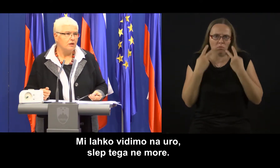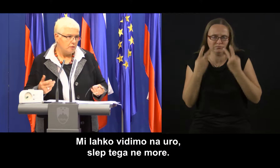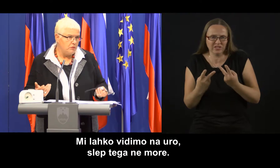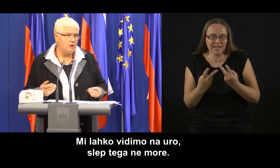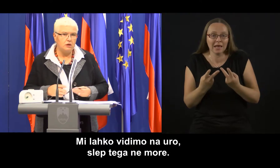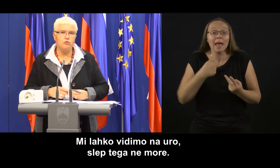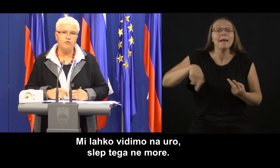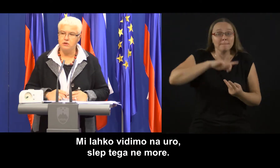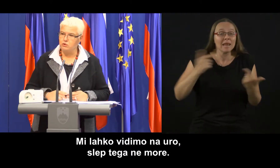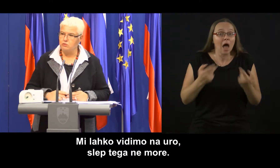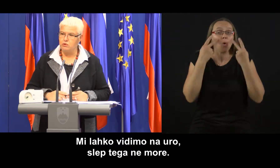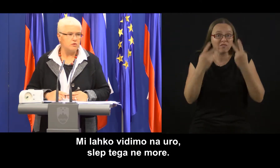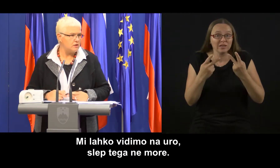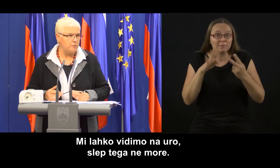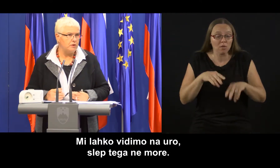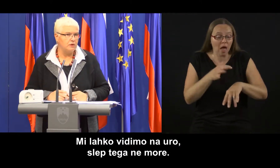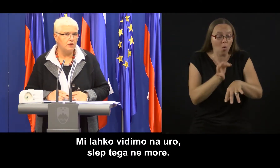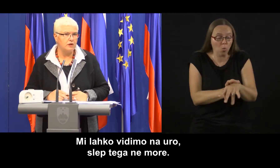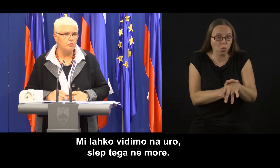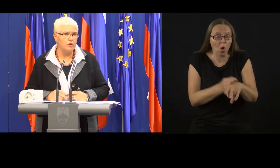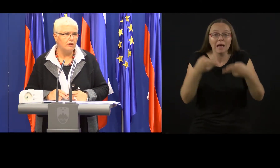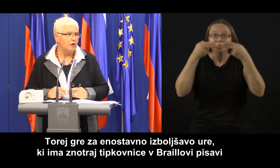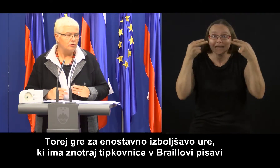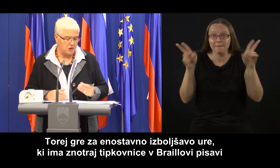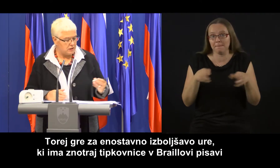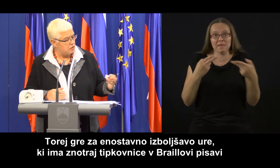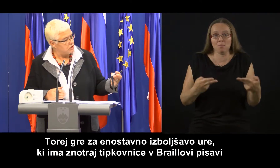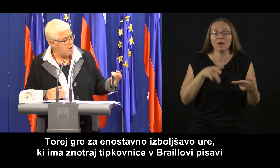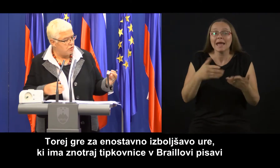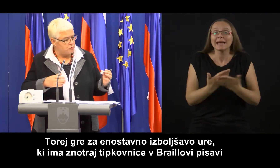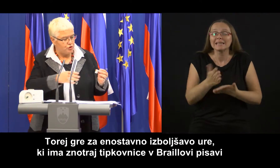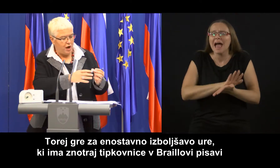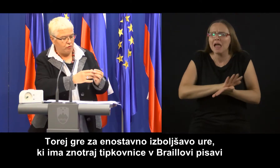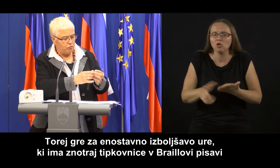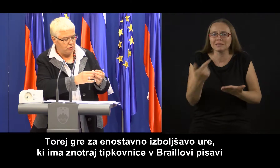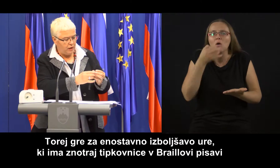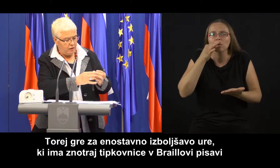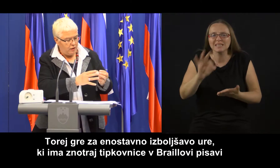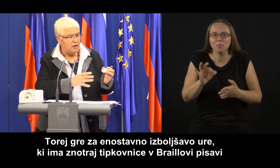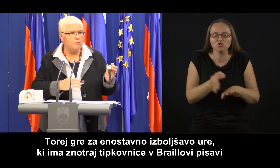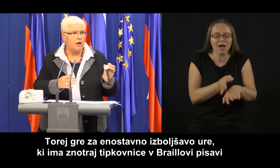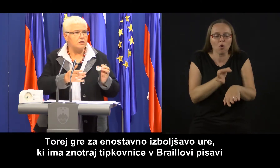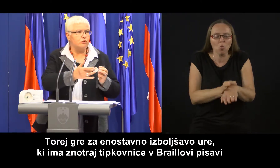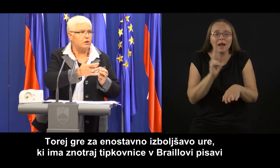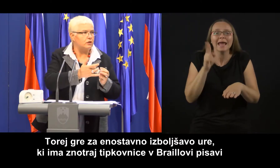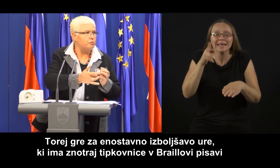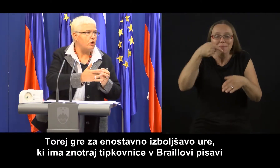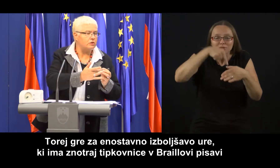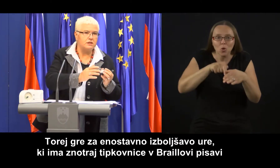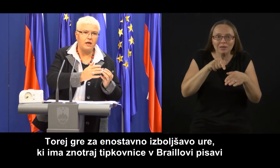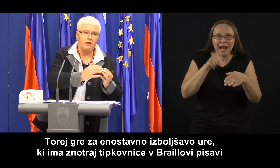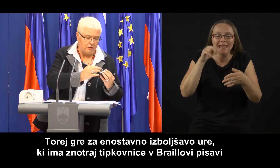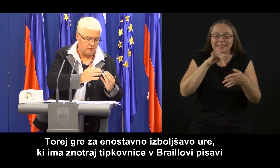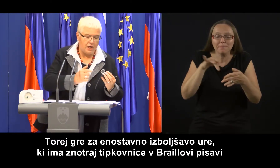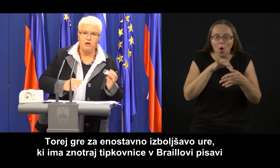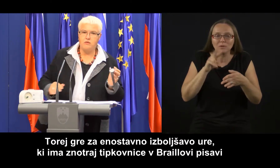predstavljati. Mi lahko vidimo na uro, slep tega ne more. Torej gre za enostavno izboljšavo ure, ki ima znotraj